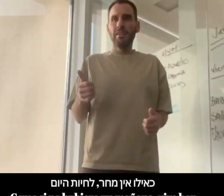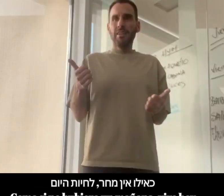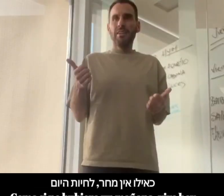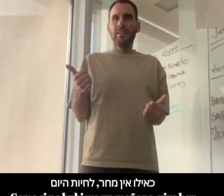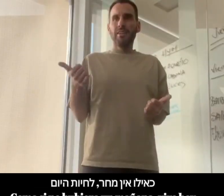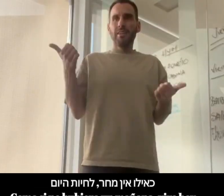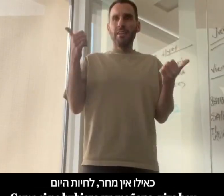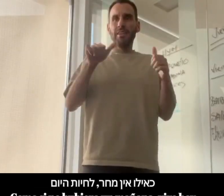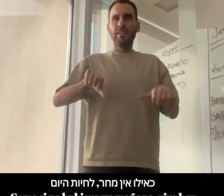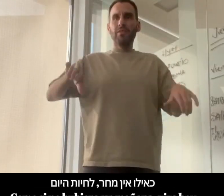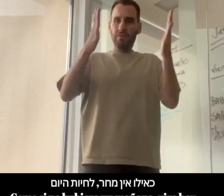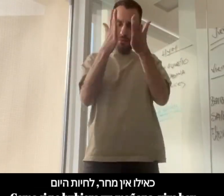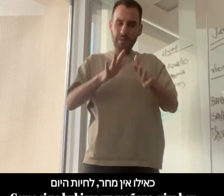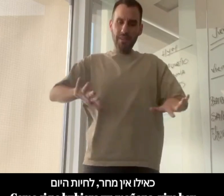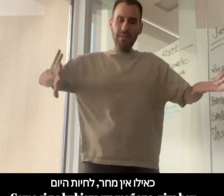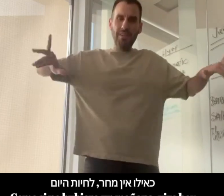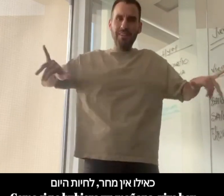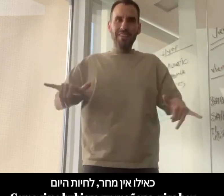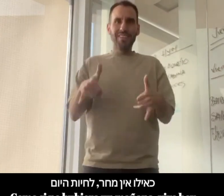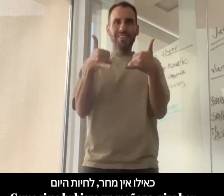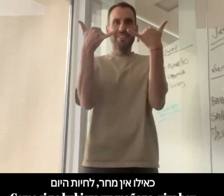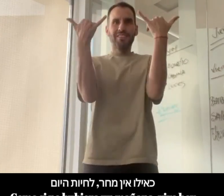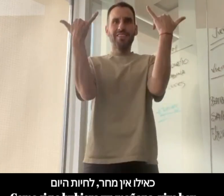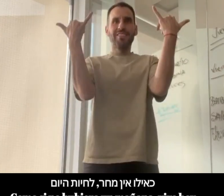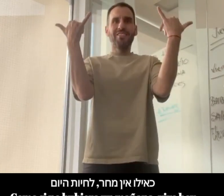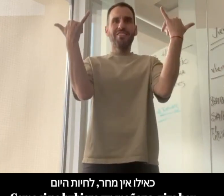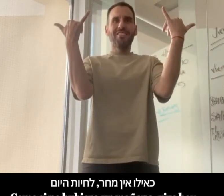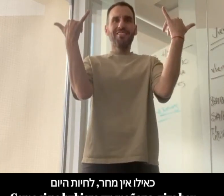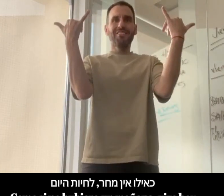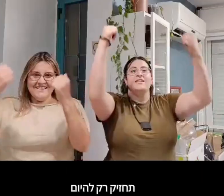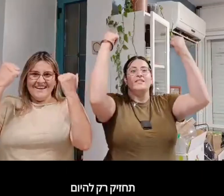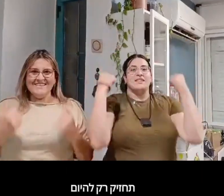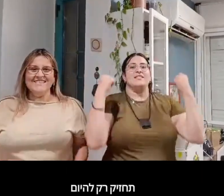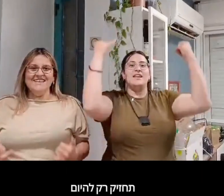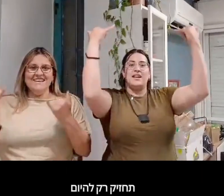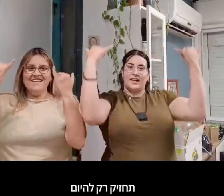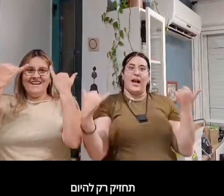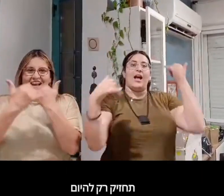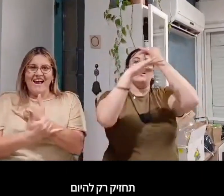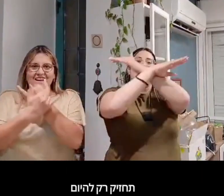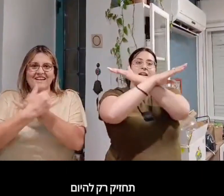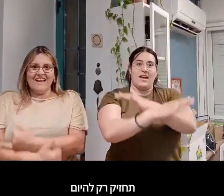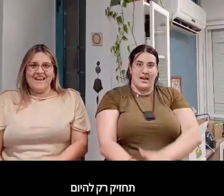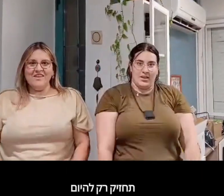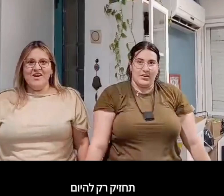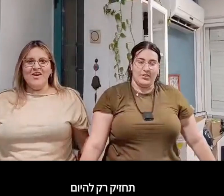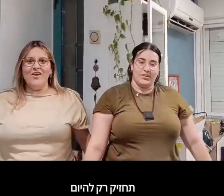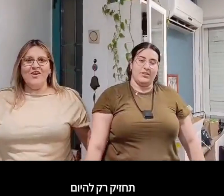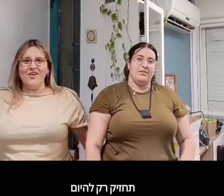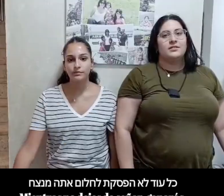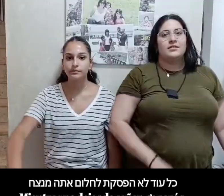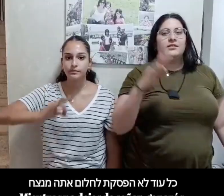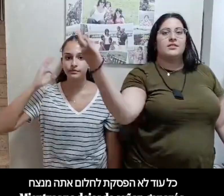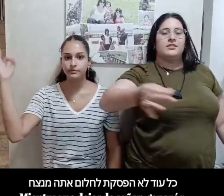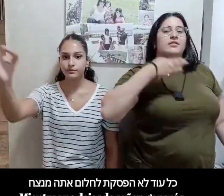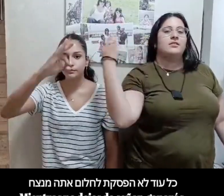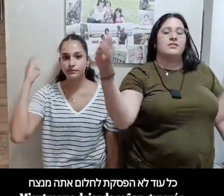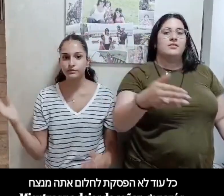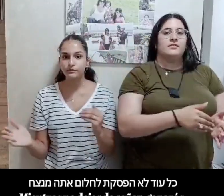כאילו אין מחר לחיות היום. תחזיק רק להיום, כל עוד לא הפסקת